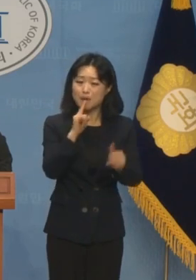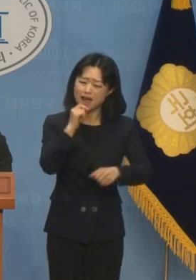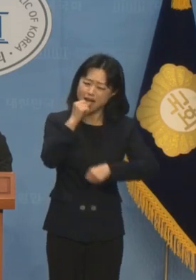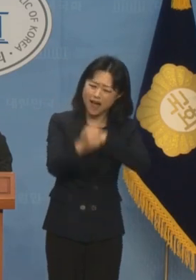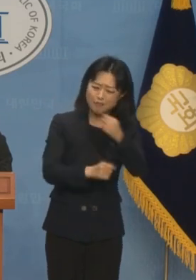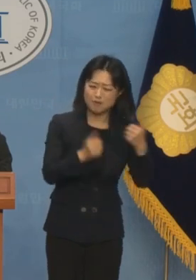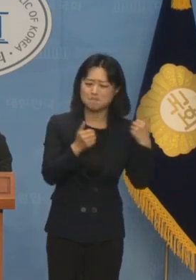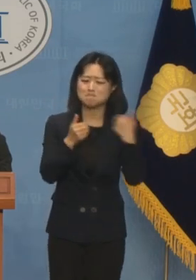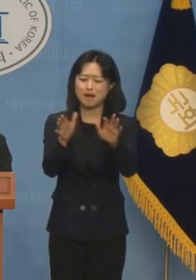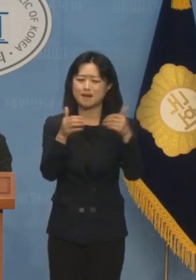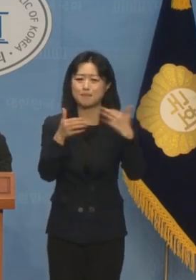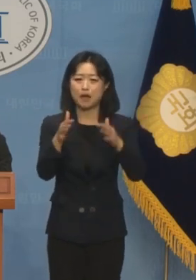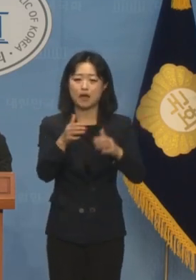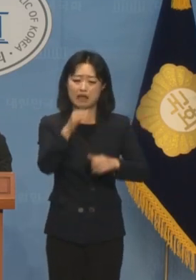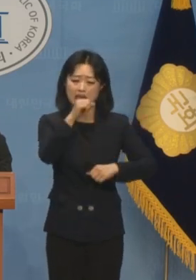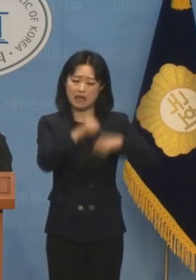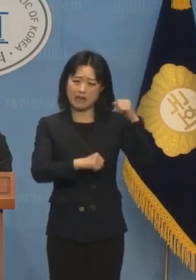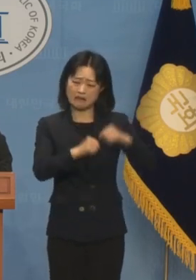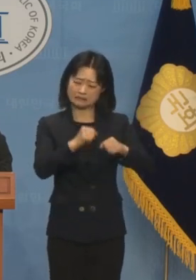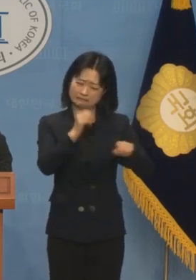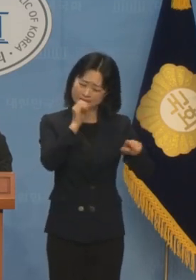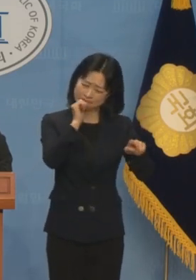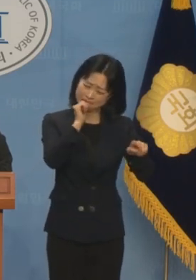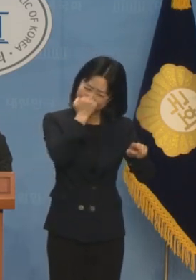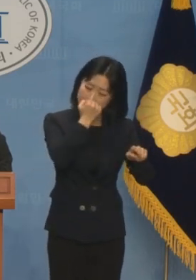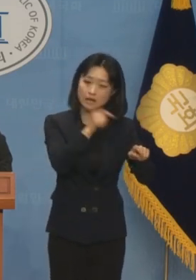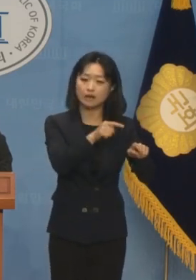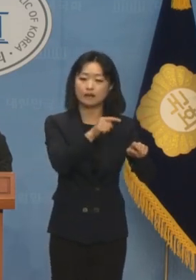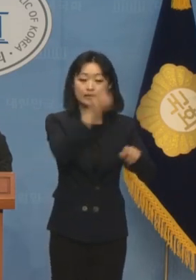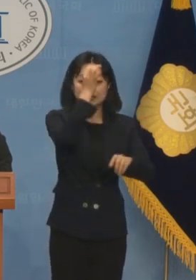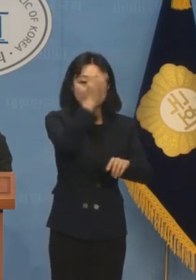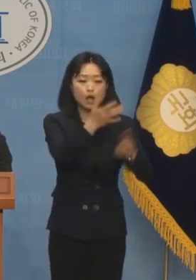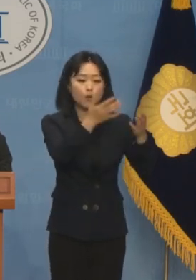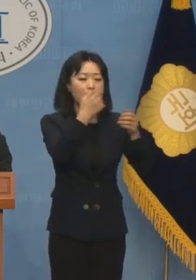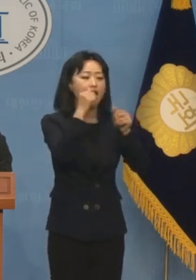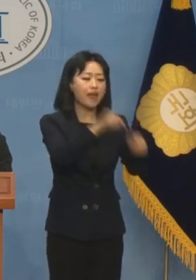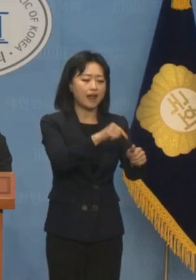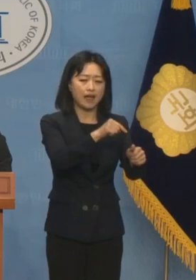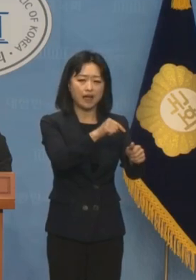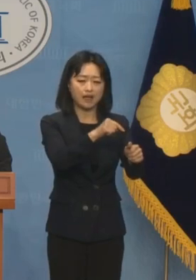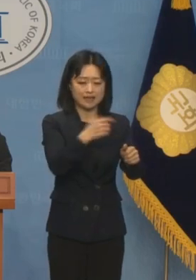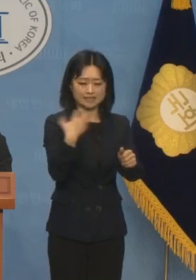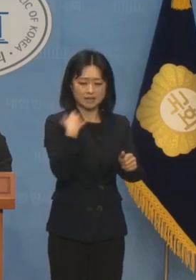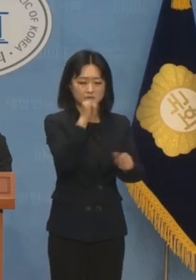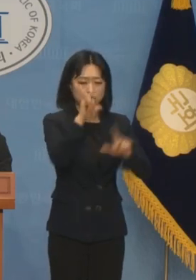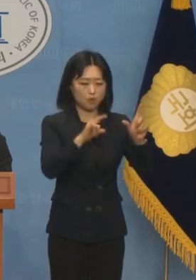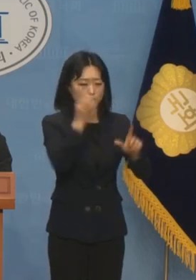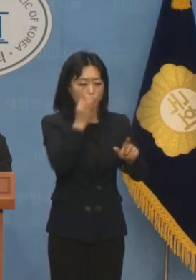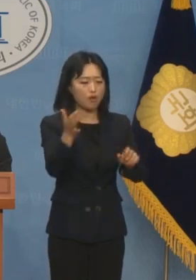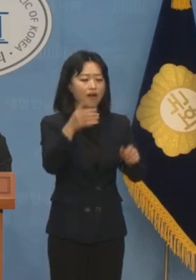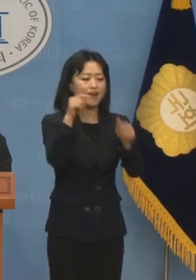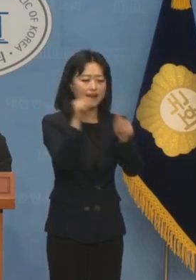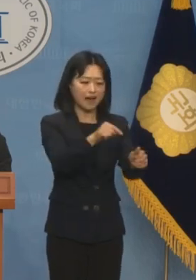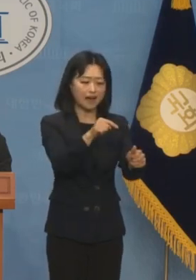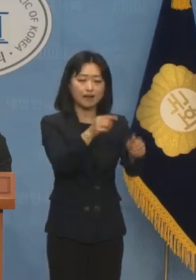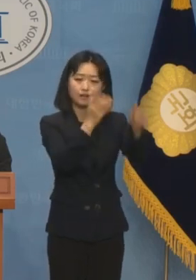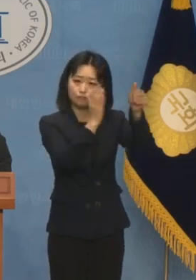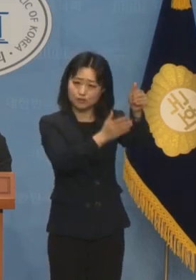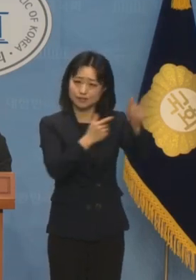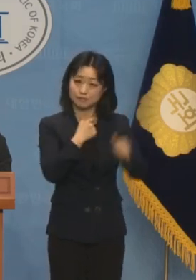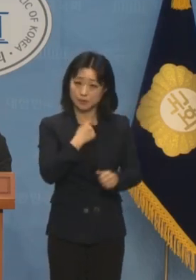했던 말과 행동에 대해 사과를 요구하고 책임 있는 자세를 취할 수 있도록 해야 할